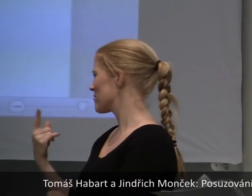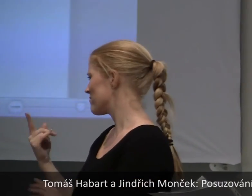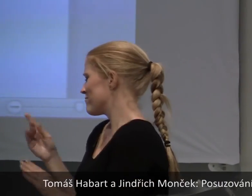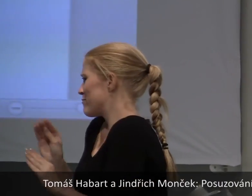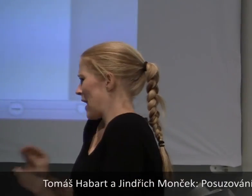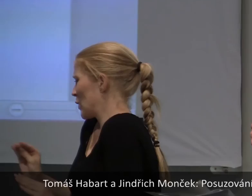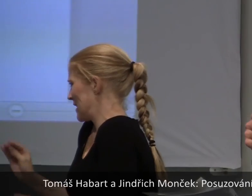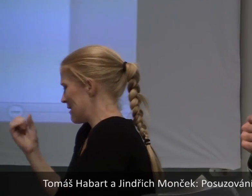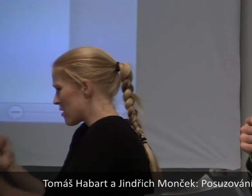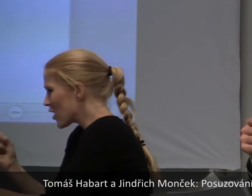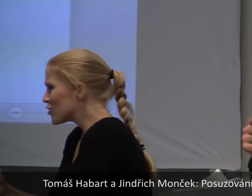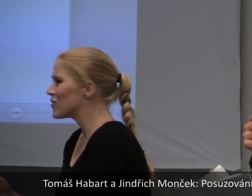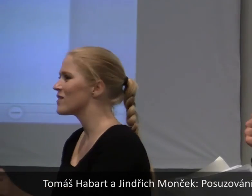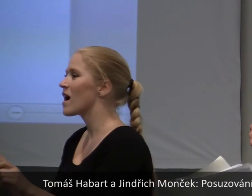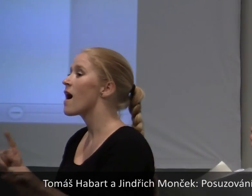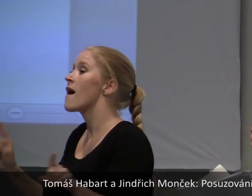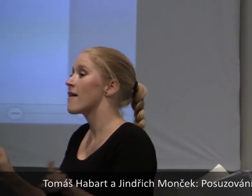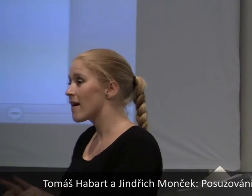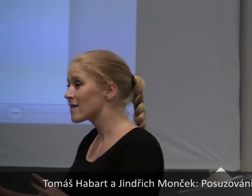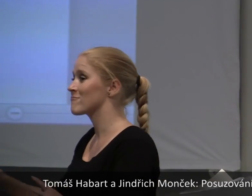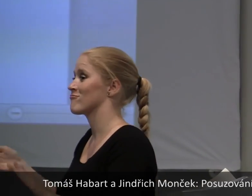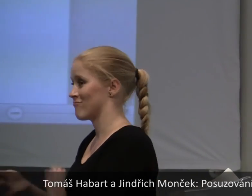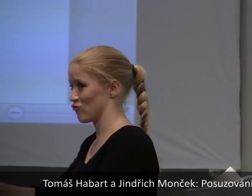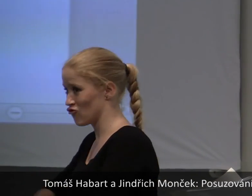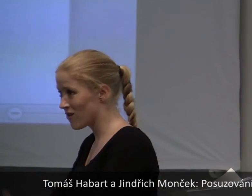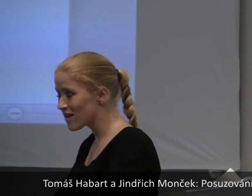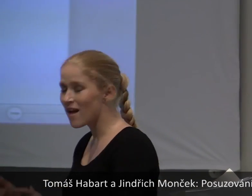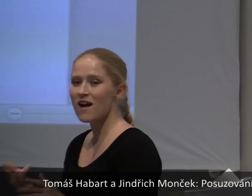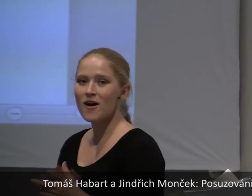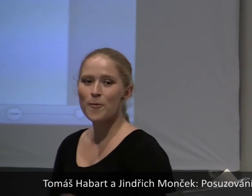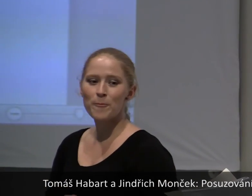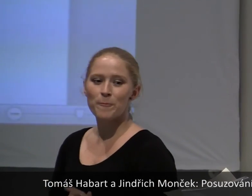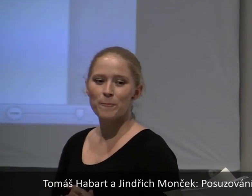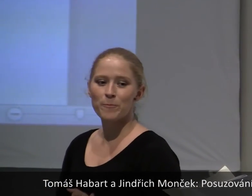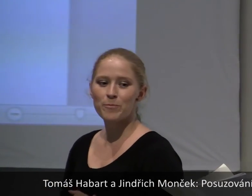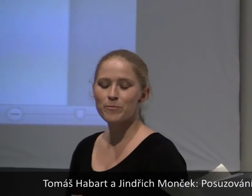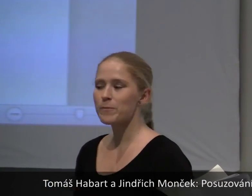jako přímo online. Hodně